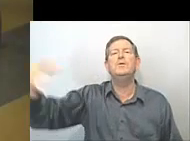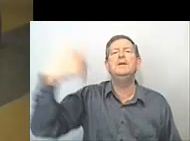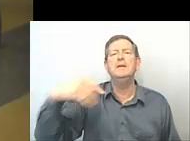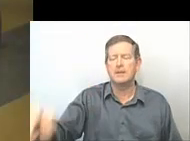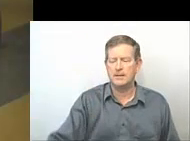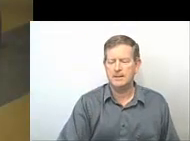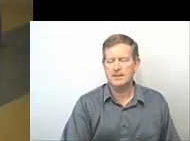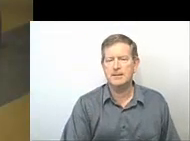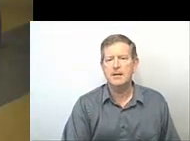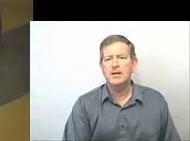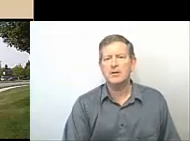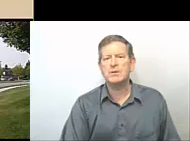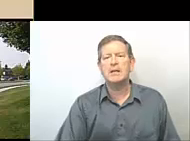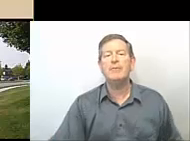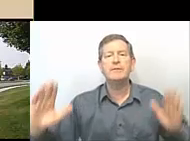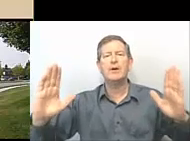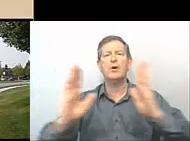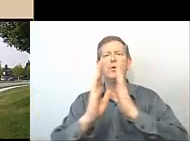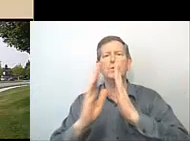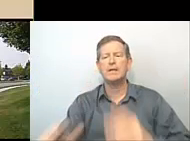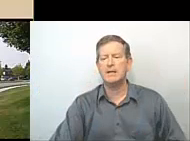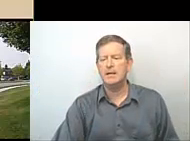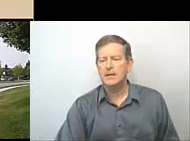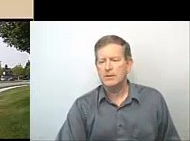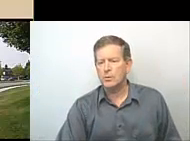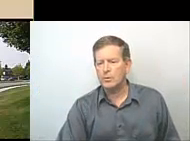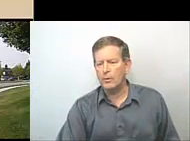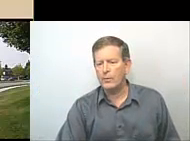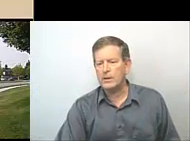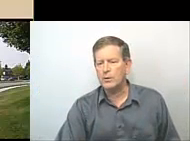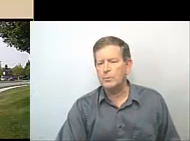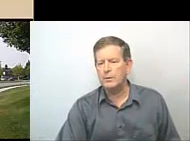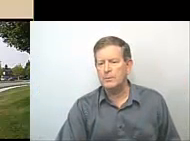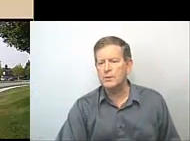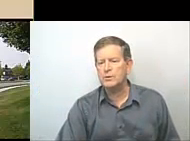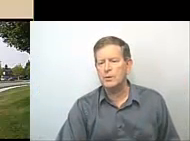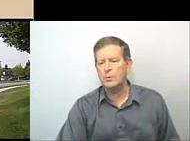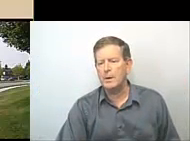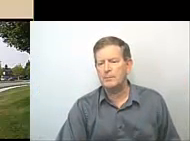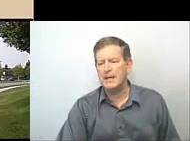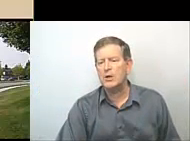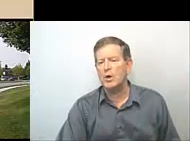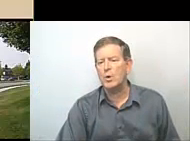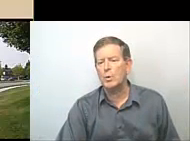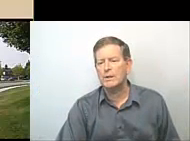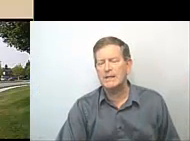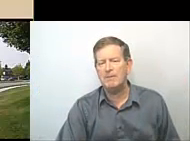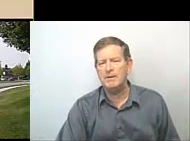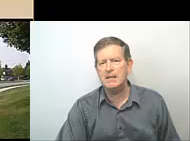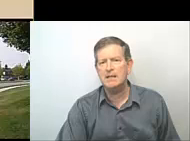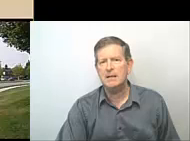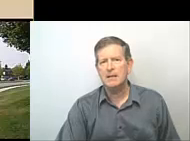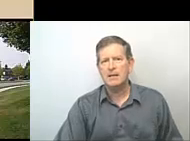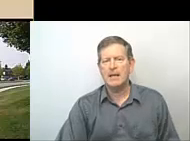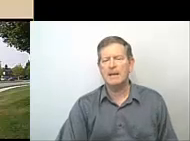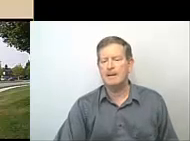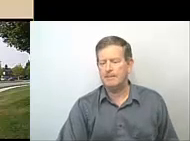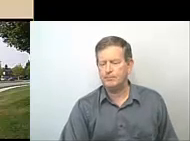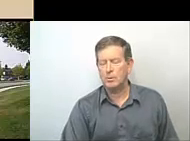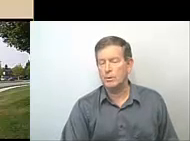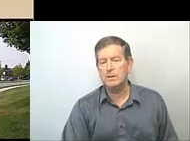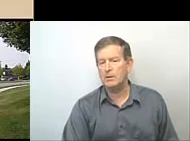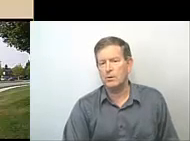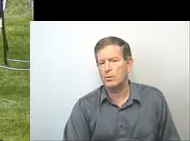ça, c'est venir. Hein. Ensuite, là, vous avez rencontré. Donc, on voit que le monsieur ou papa, il rencontre David.